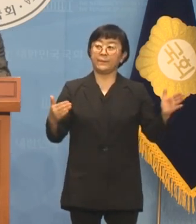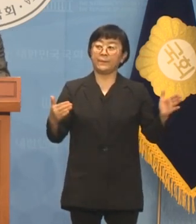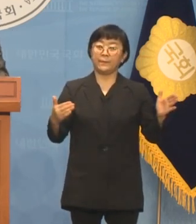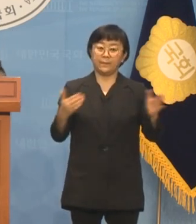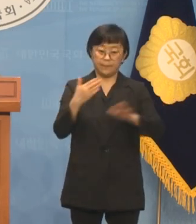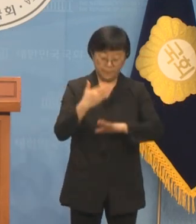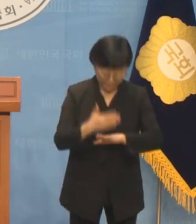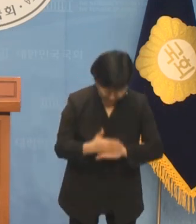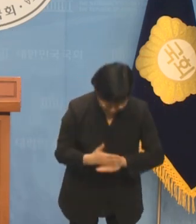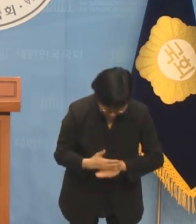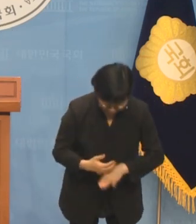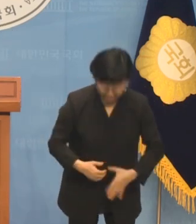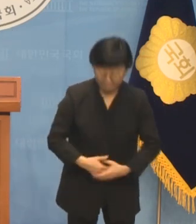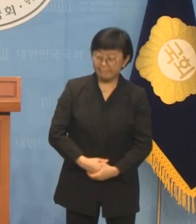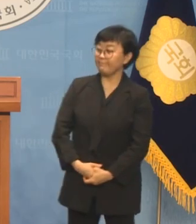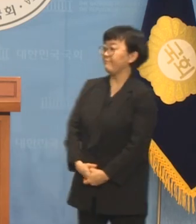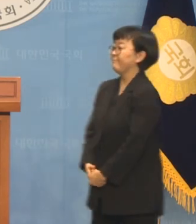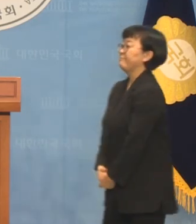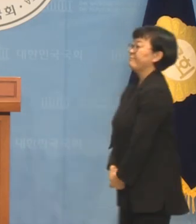감사합니다.